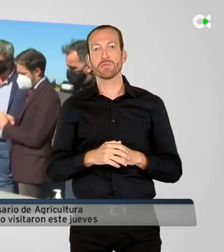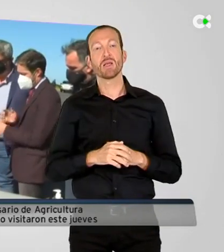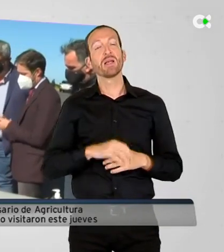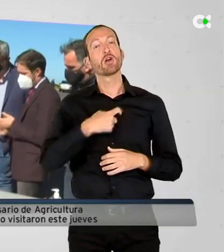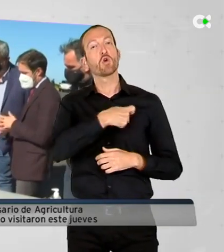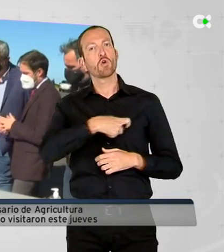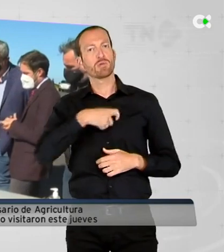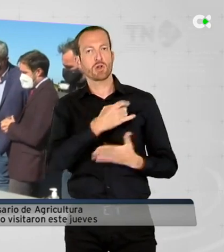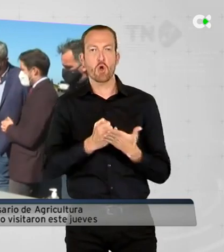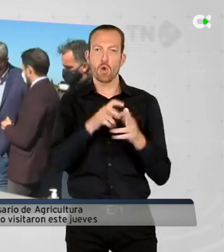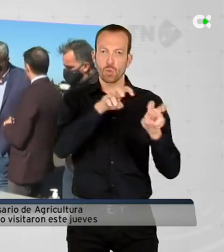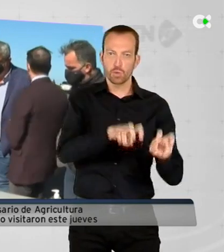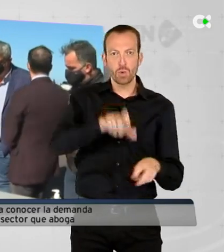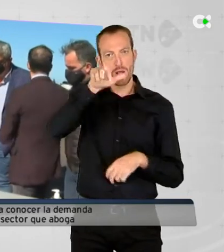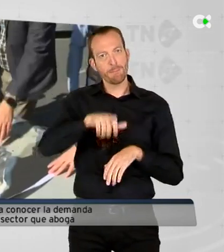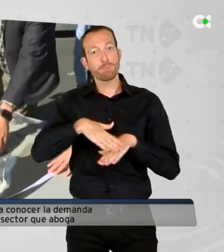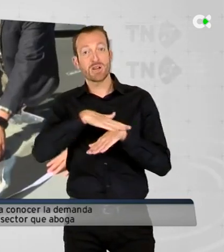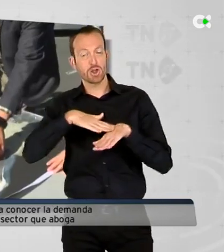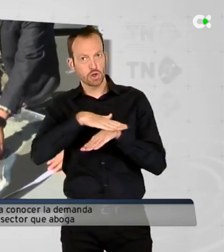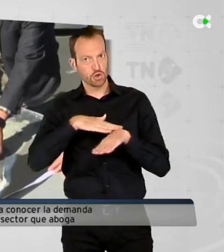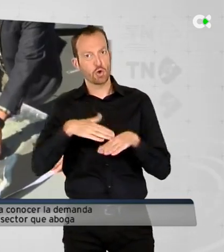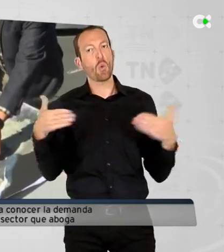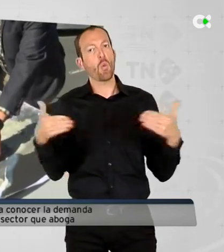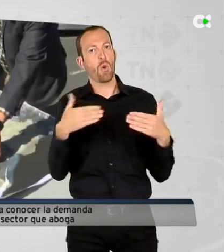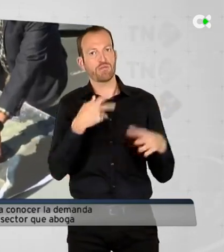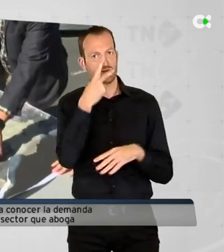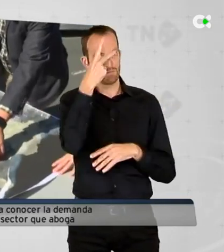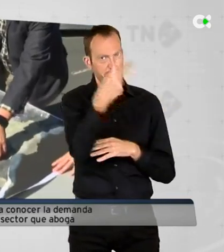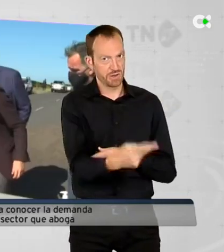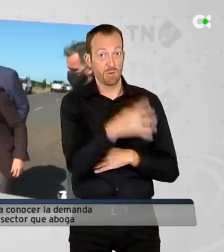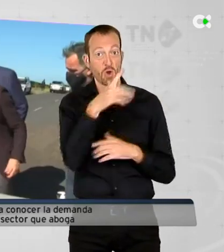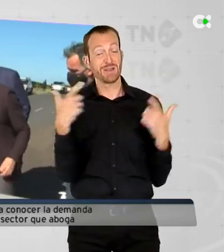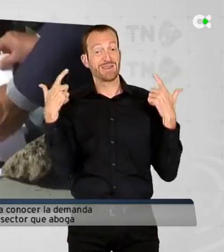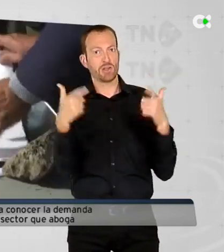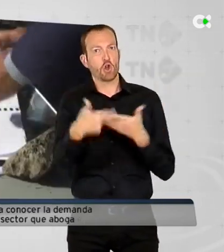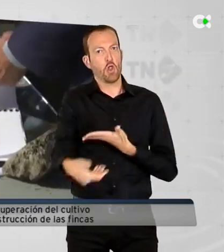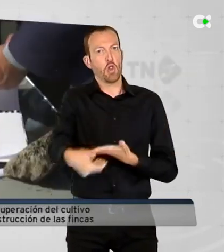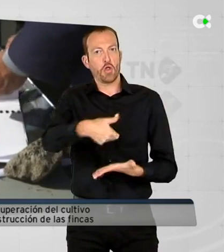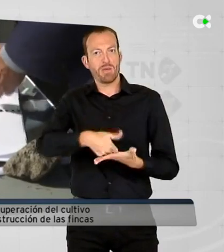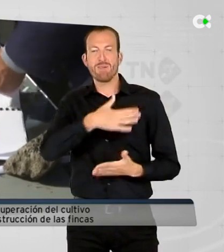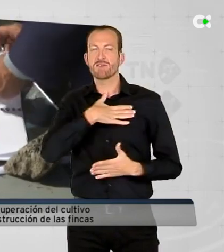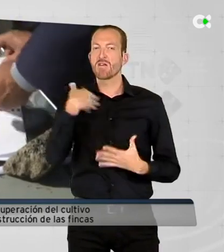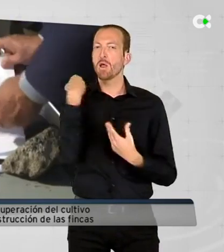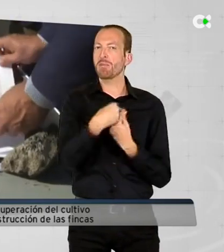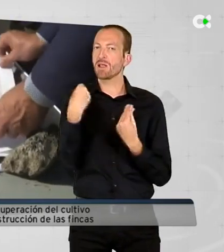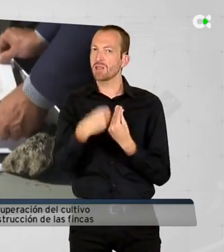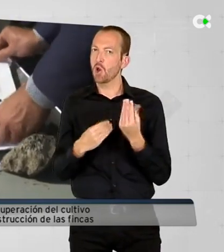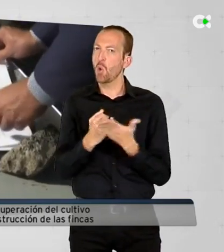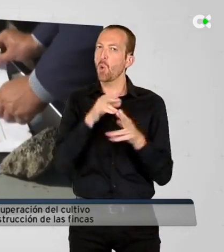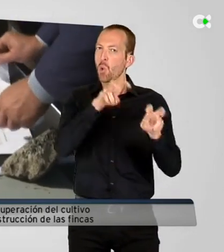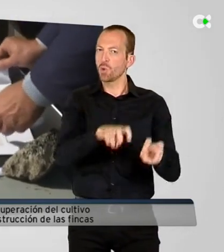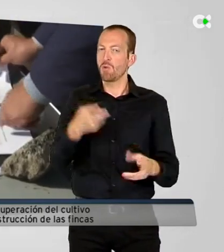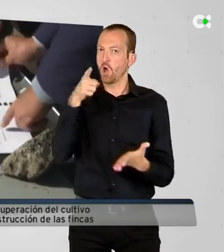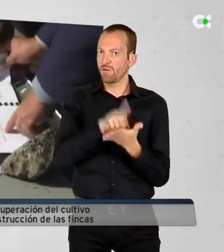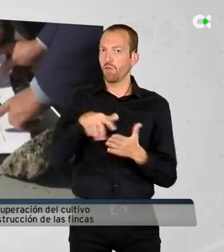Agricultura y el ministro visitaron este jueves la isla para conocer la demanda de un sector que aboga por la recuperación del cultivo y de las fincas de las